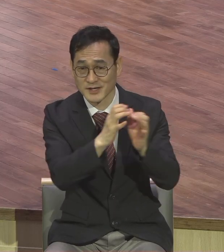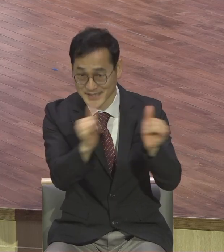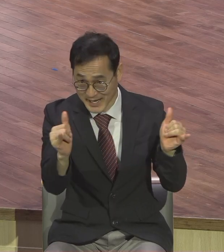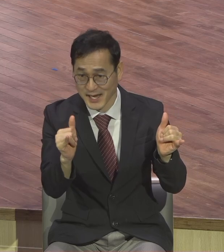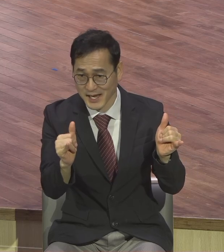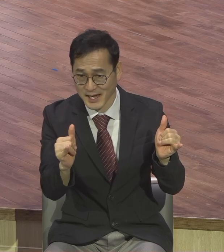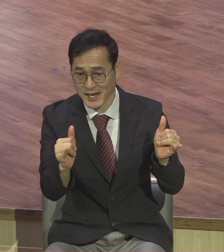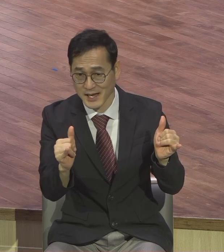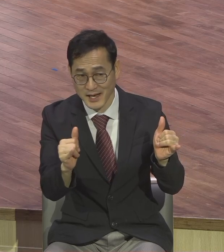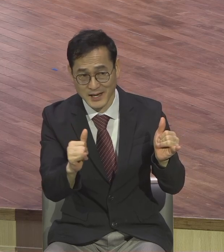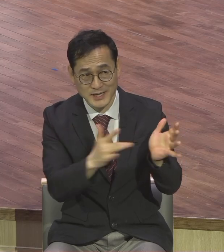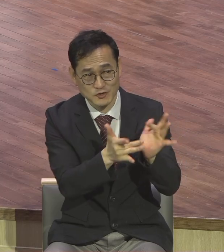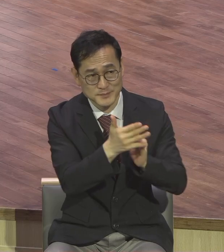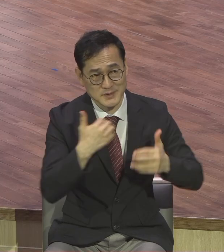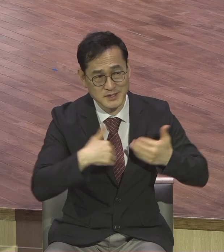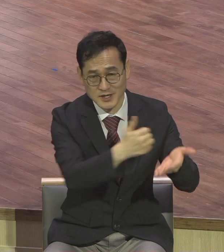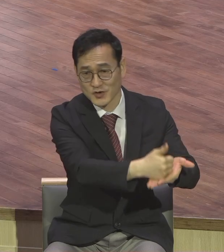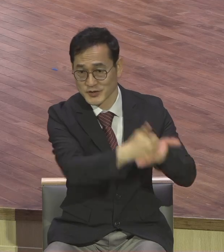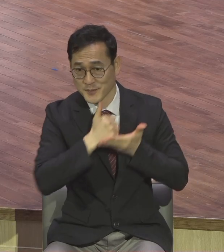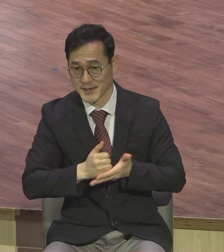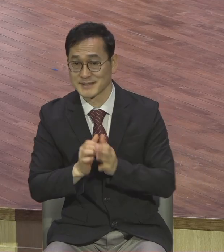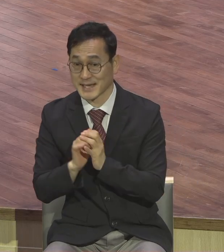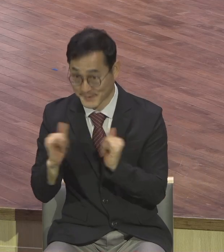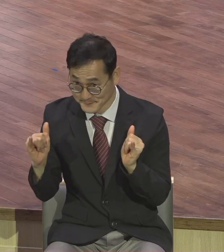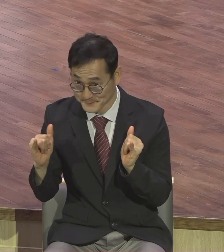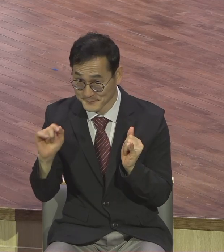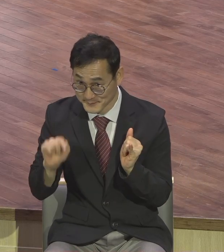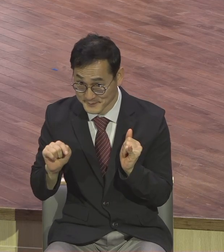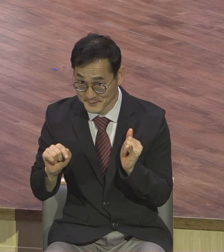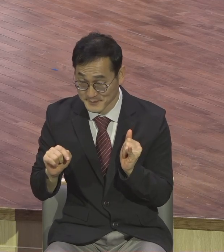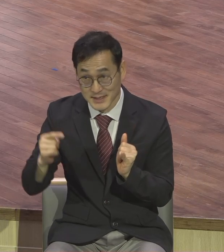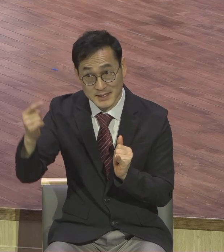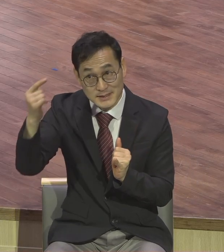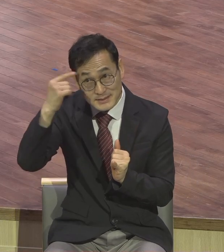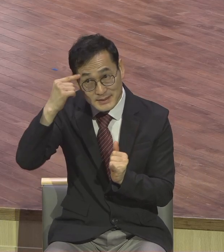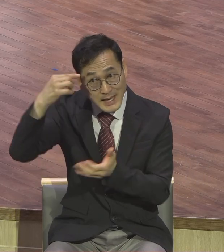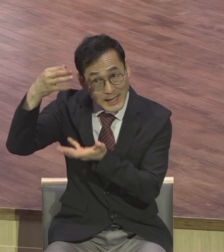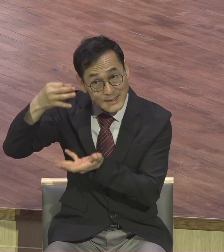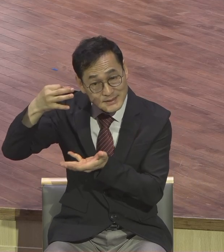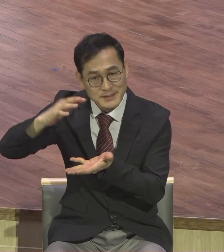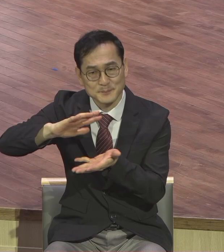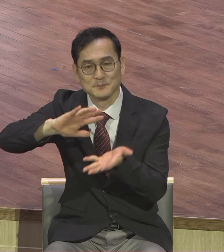구주로 영접한 사람은 뭐요? 인생 가치관이 다릅니다.